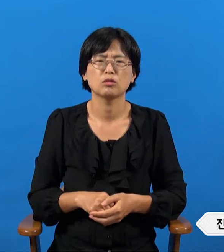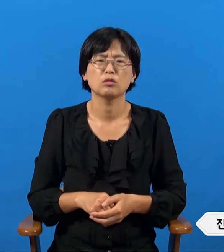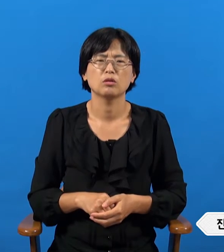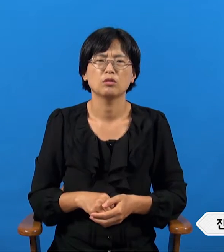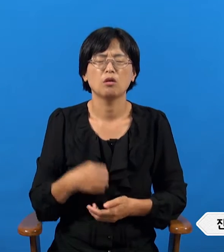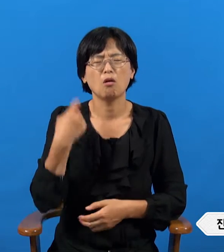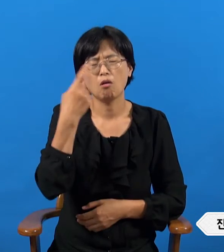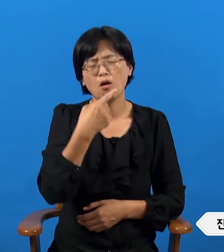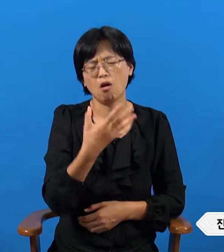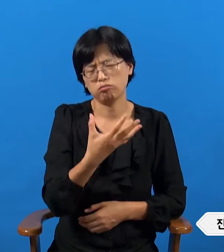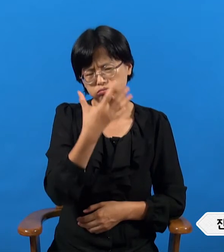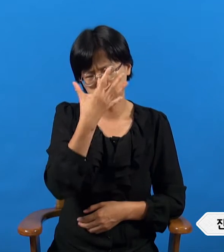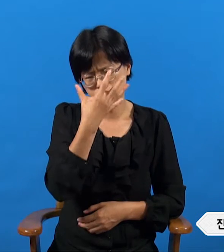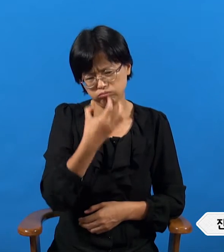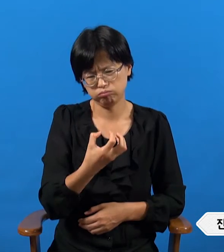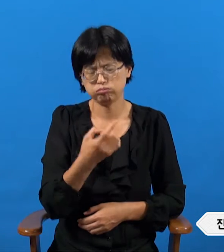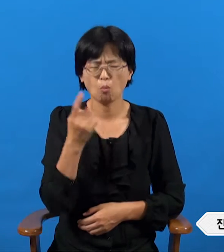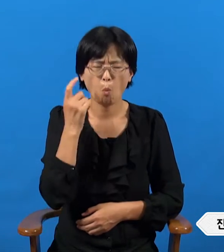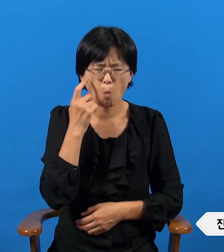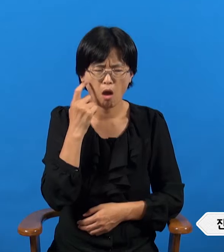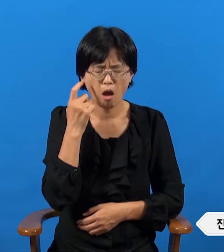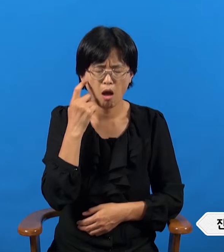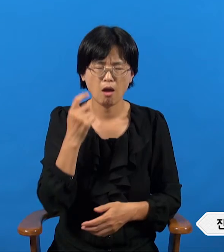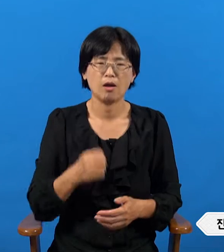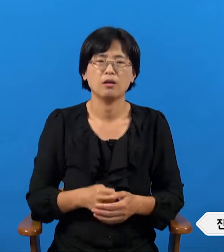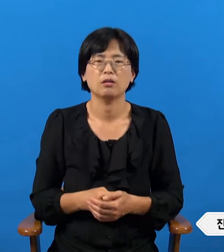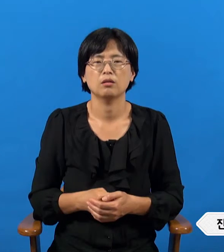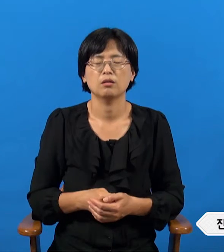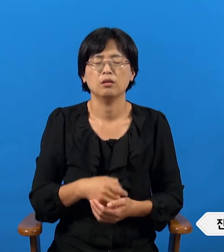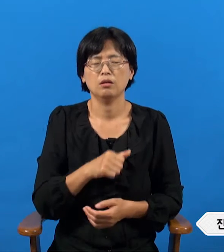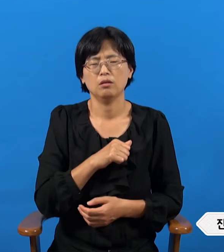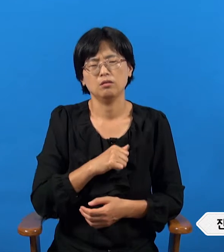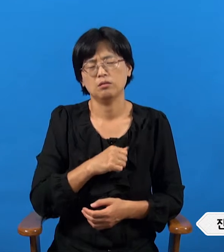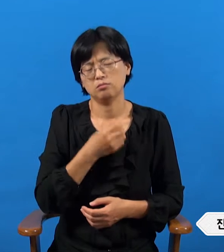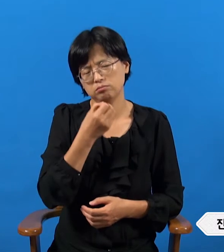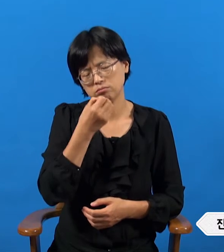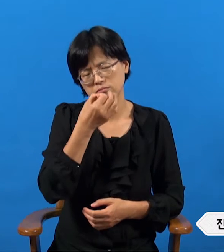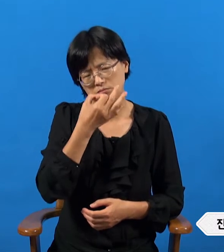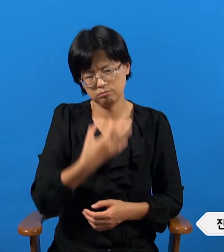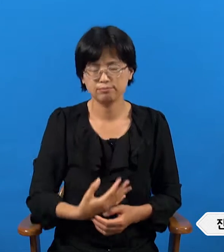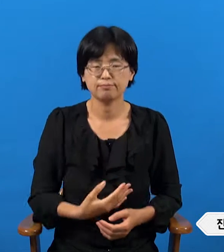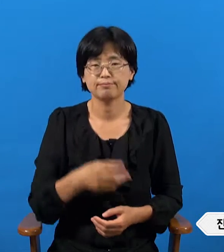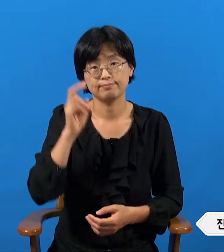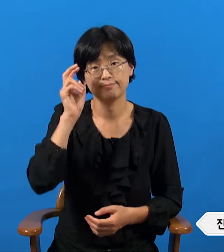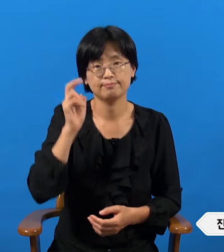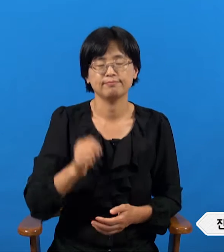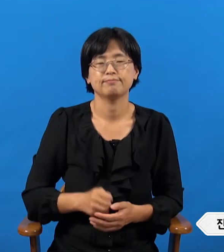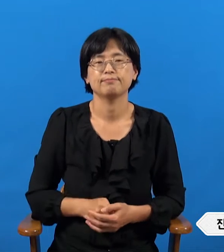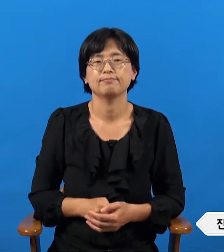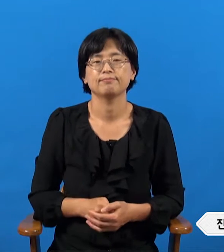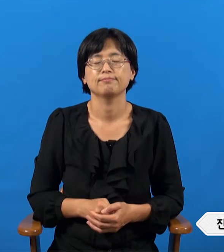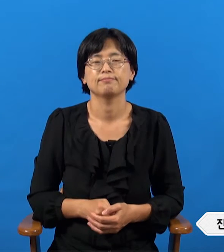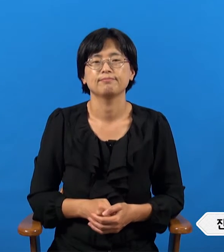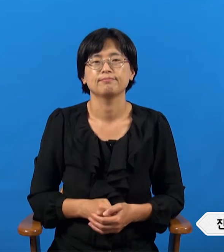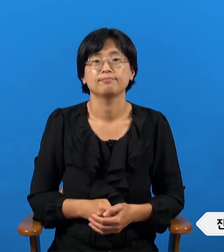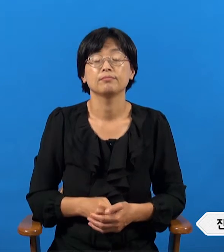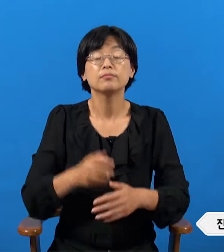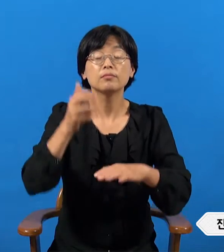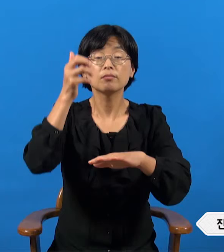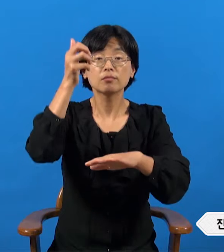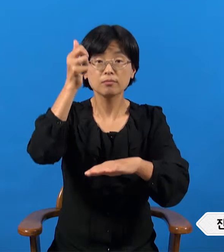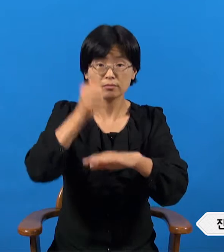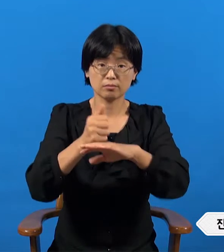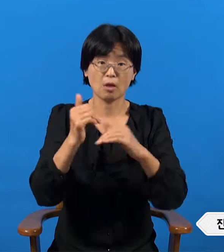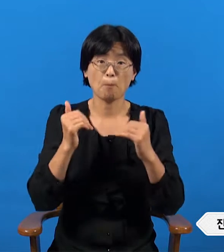태어났을까? 나는 왜 어글리 더클링인가? 라고 생각하며 힘들어하고 어려워했을지 모릅니다. 그러던